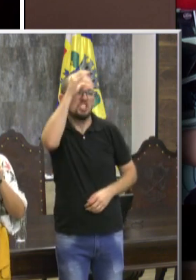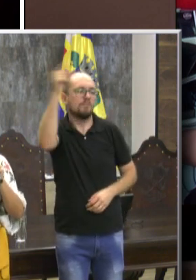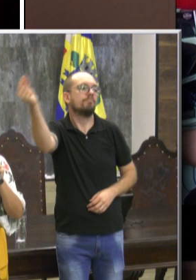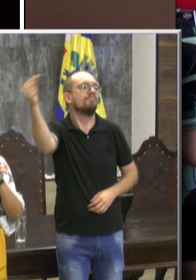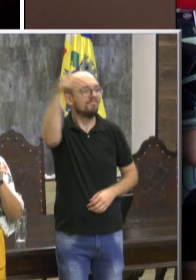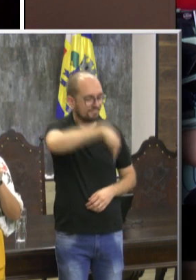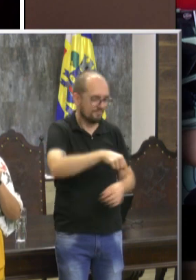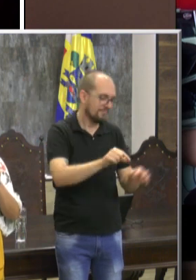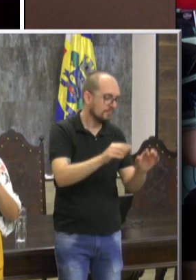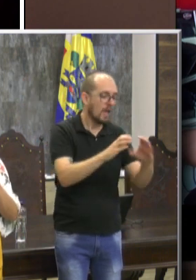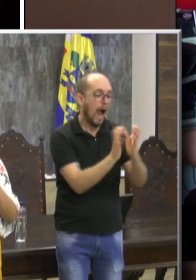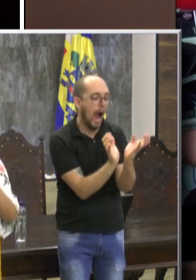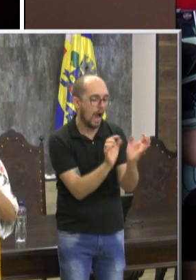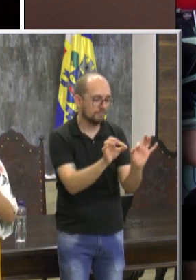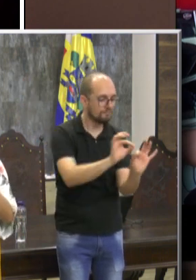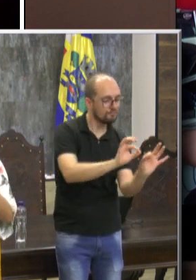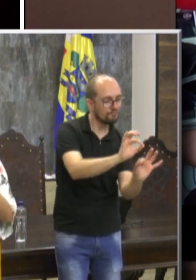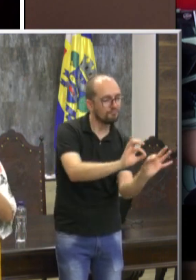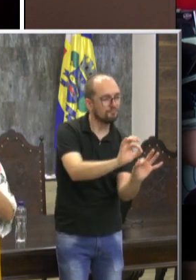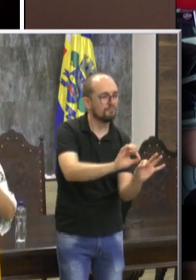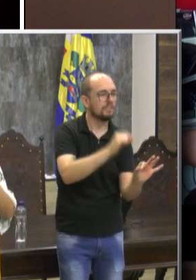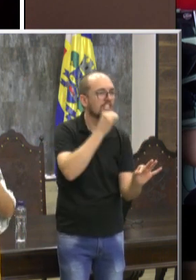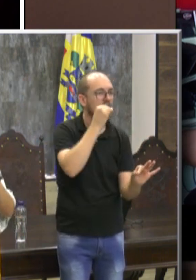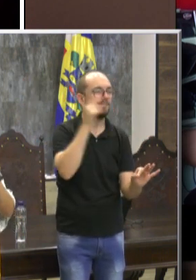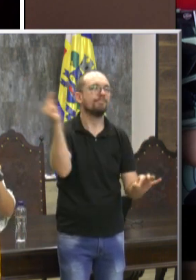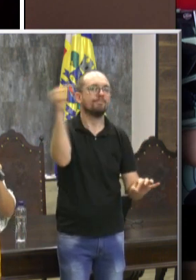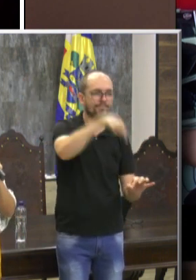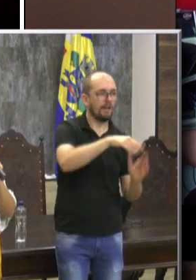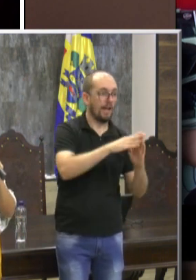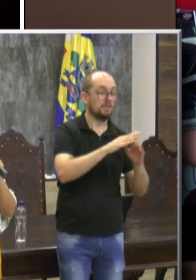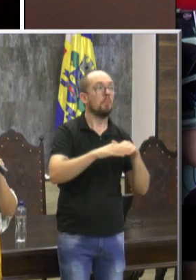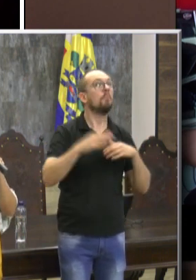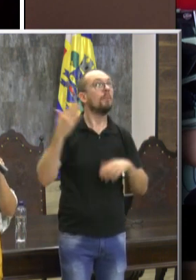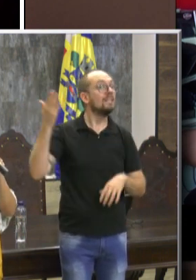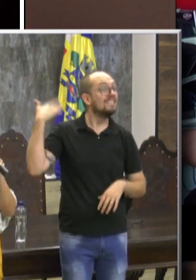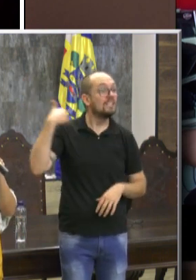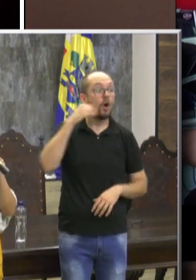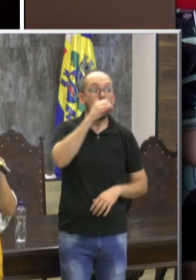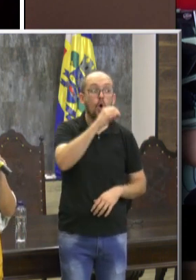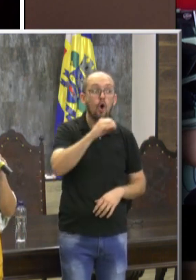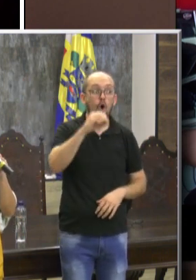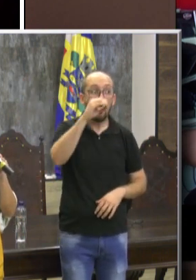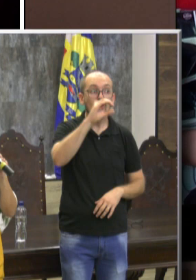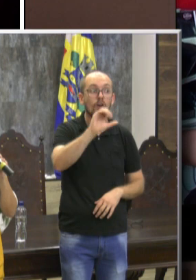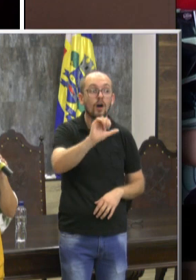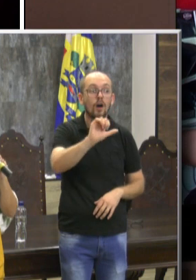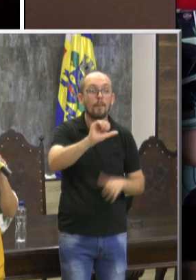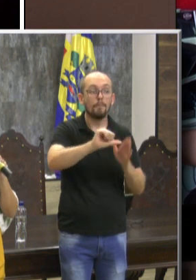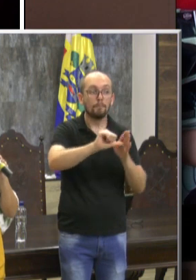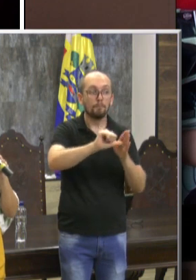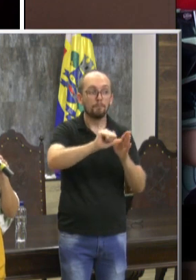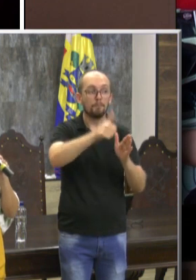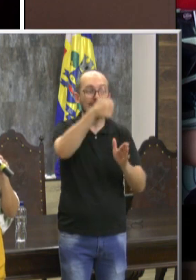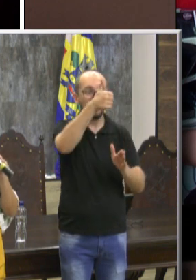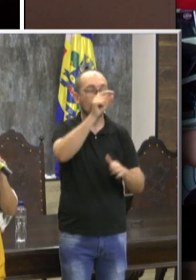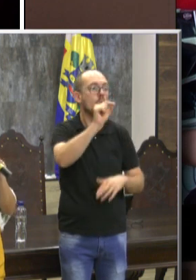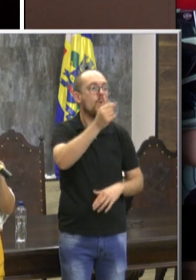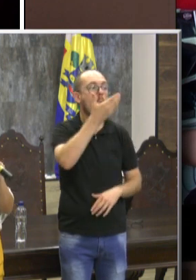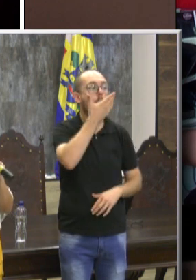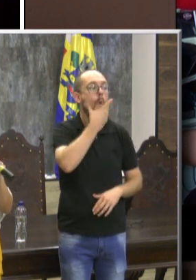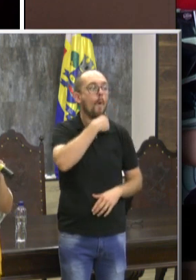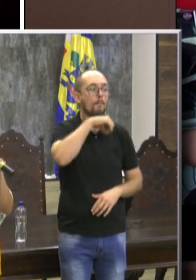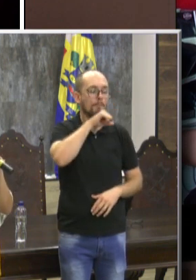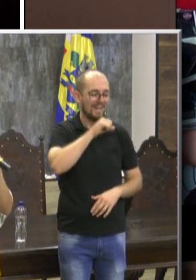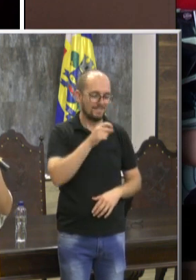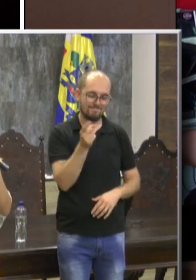de outubro, acho que meados de outubro, o pai mandou uma mensagem para a mãe, estou indo ao cabeleireiro, levar o Gustavo. A mãe,